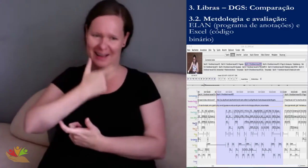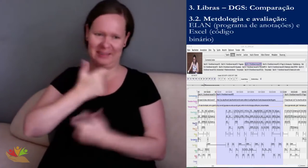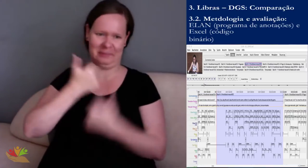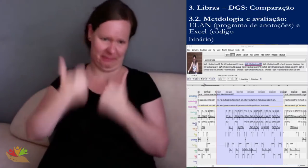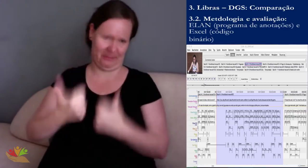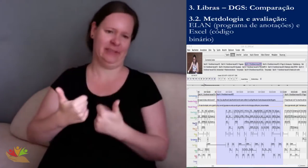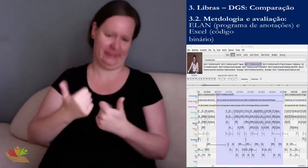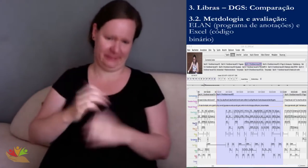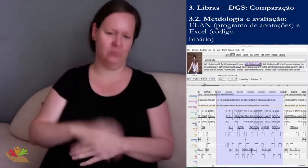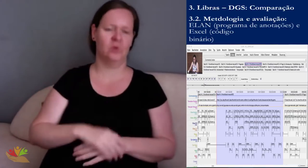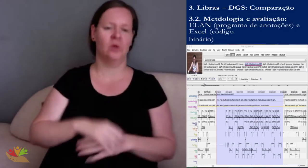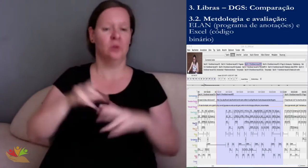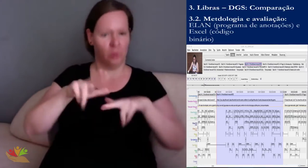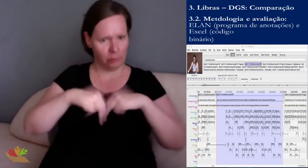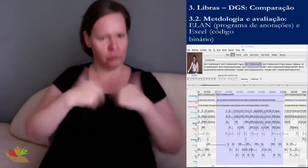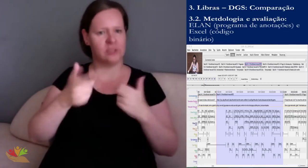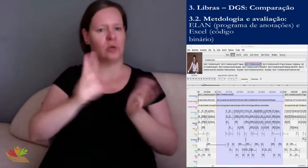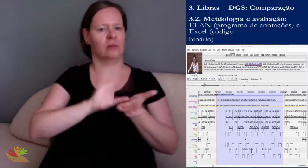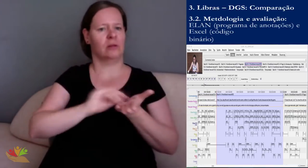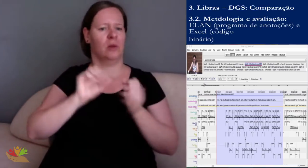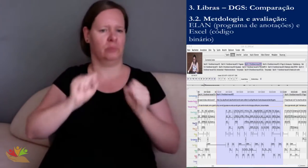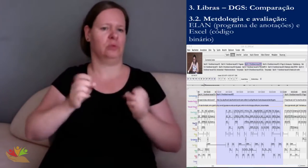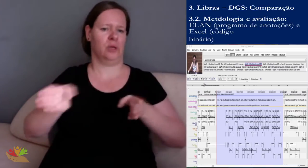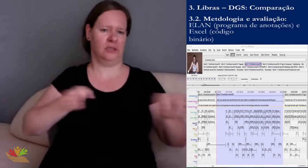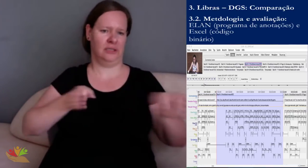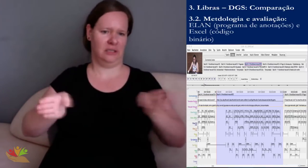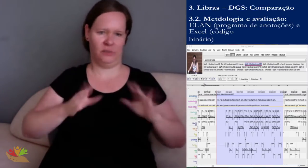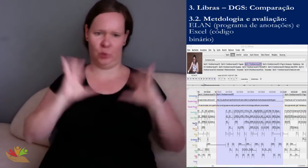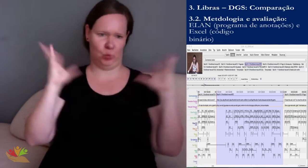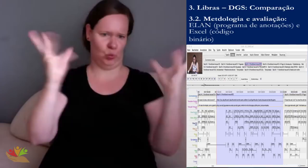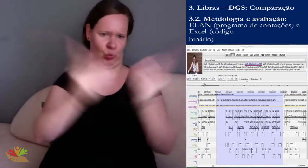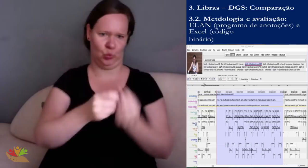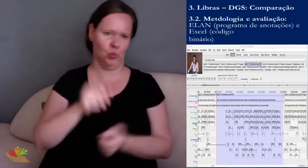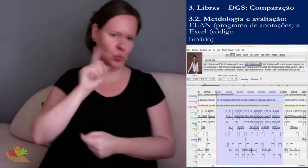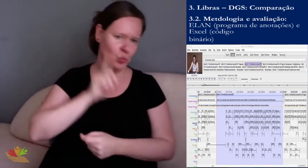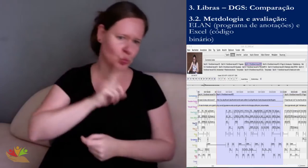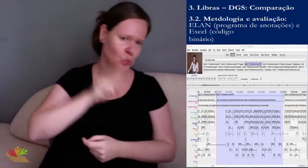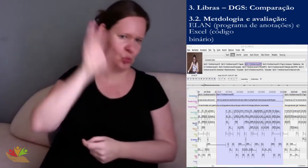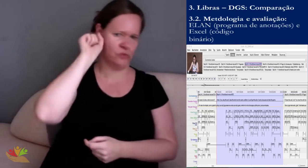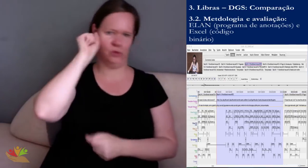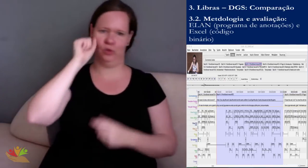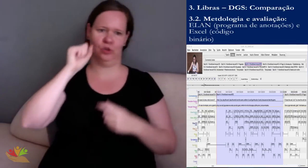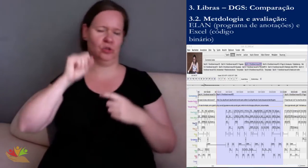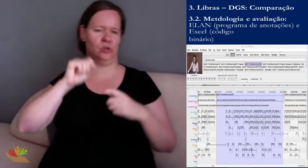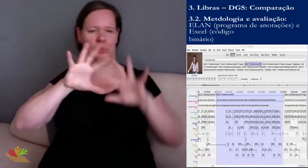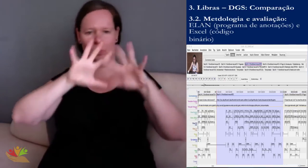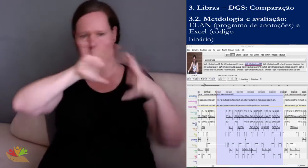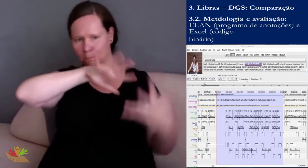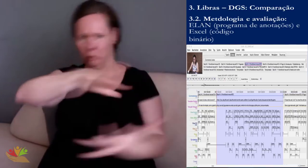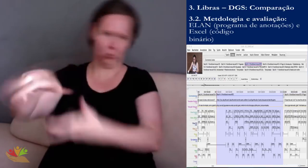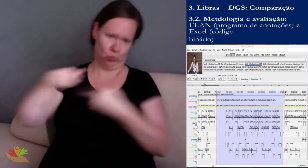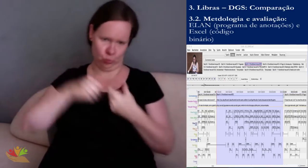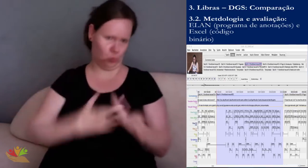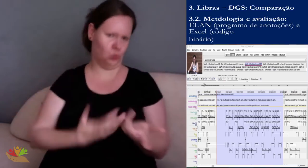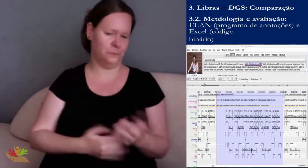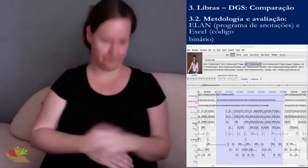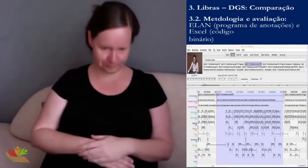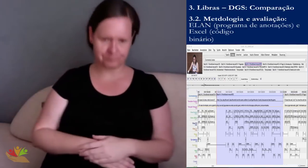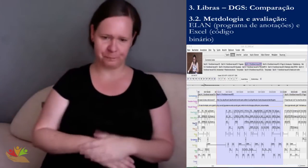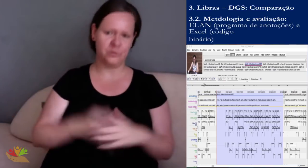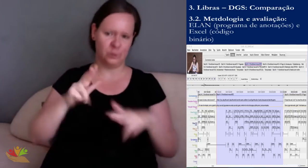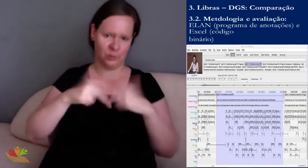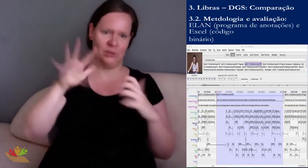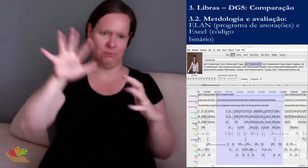tinham tradutores e intérpretes também que sabiam Libras, português e alemão e língua de sinais alemã para fazer a tradução das sentenças